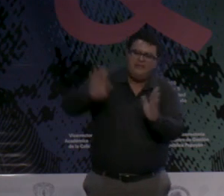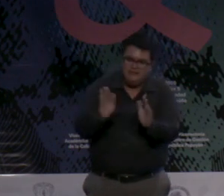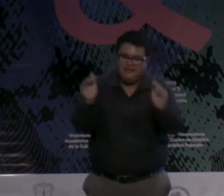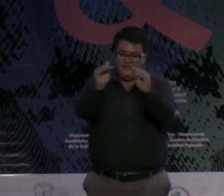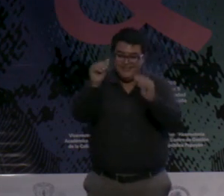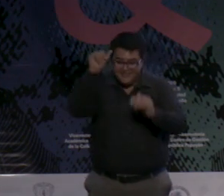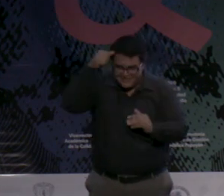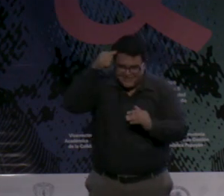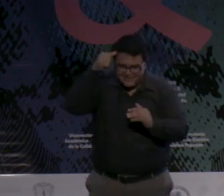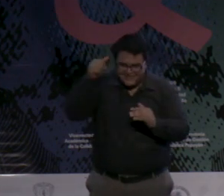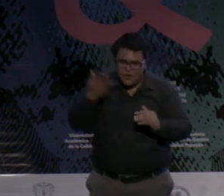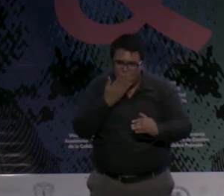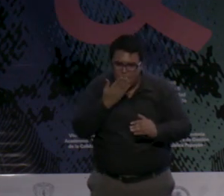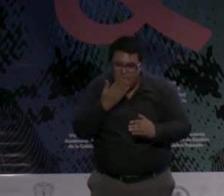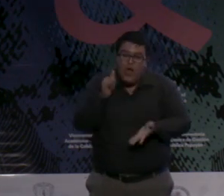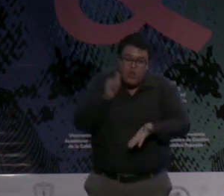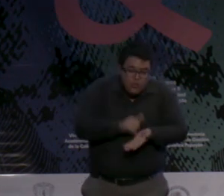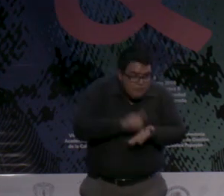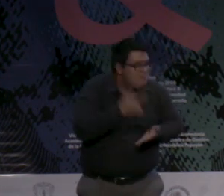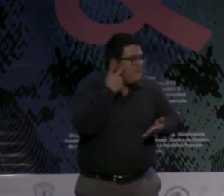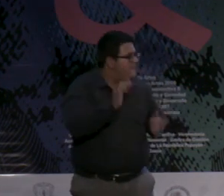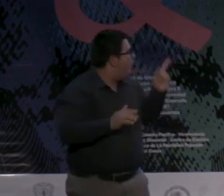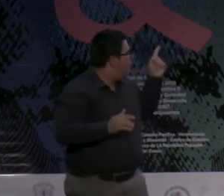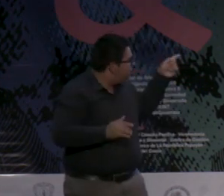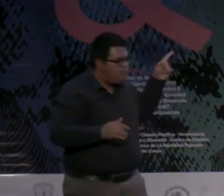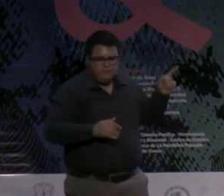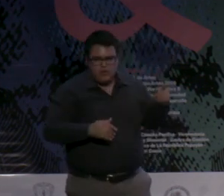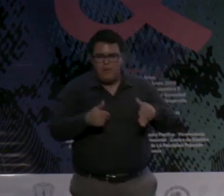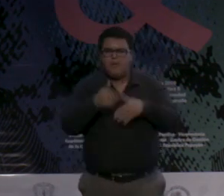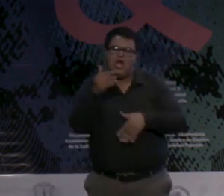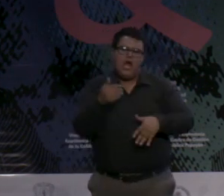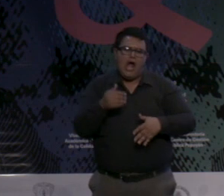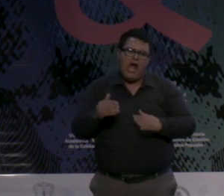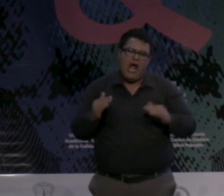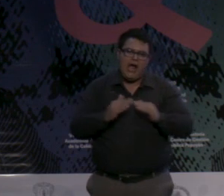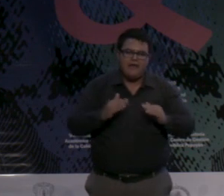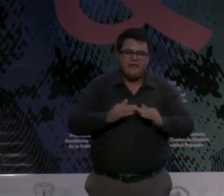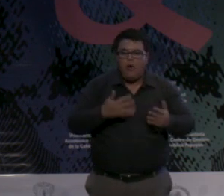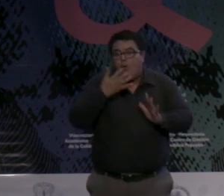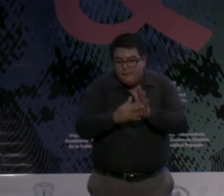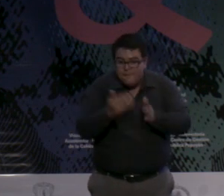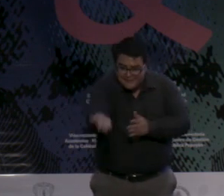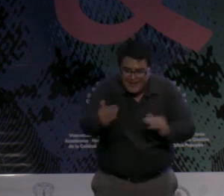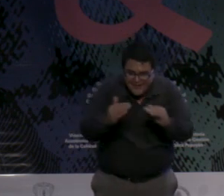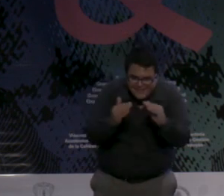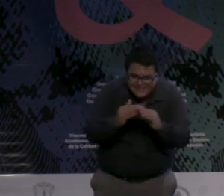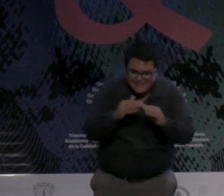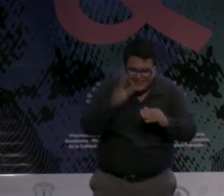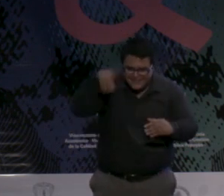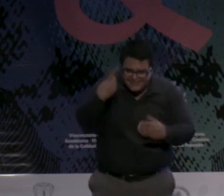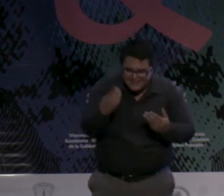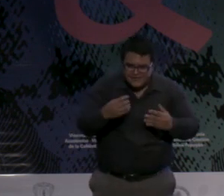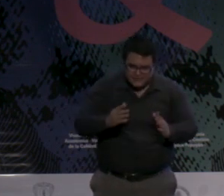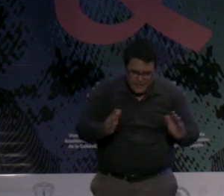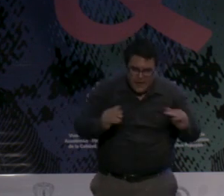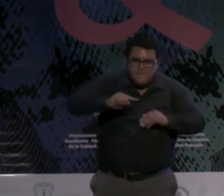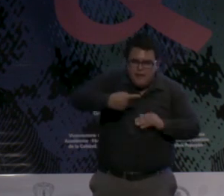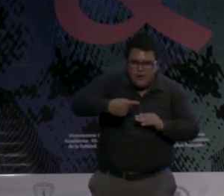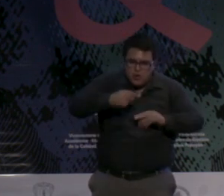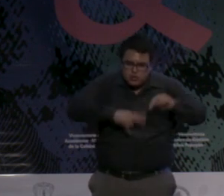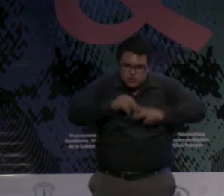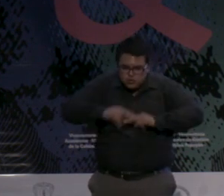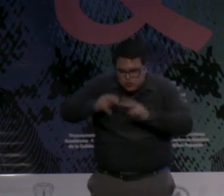claro que los diferentes momentos se van sumando. Entonces, las diferentes etapas del tiempo quedan mostrando los diferentes